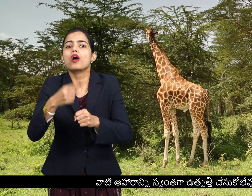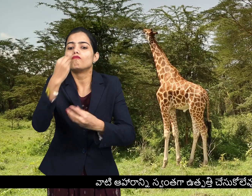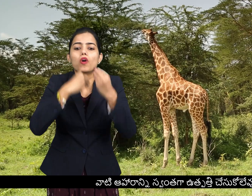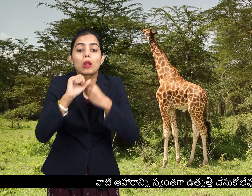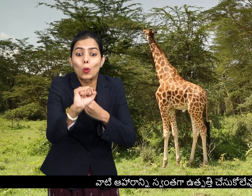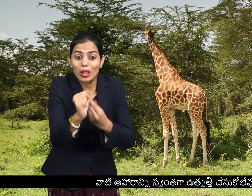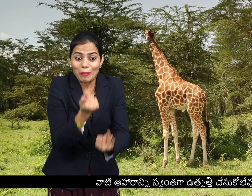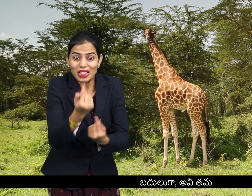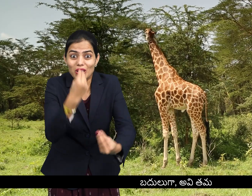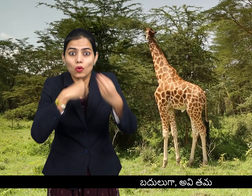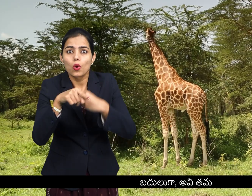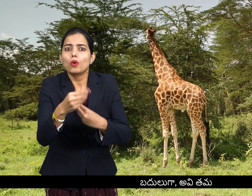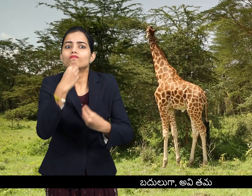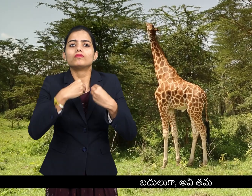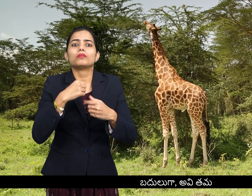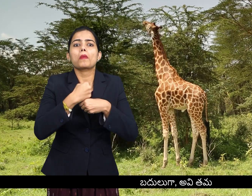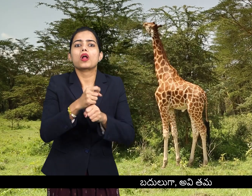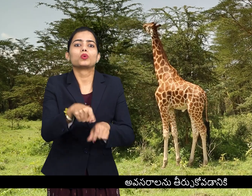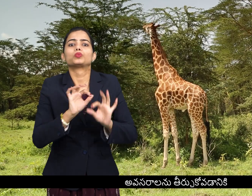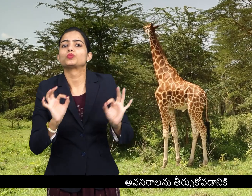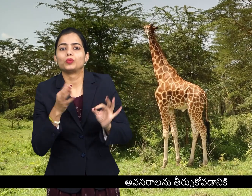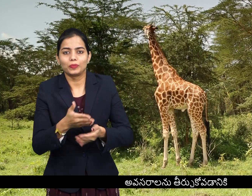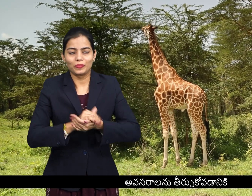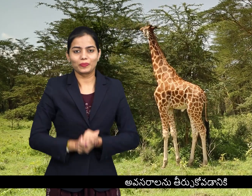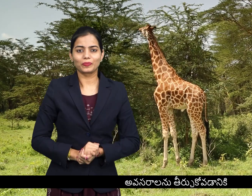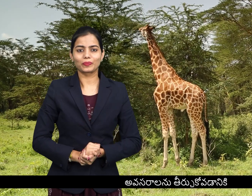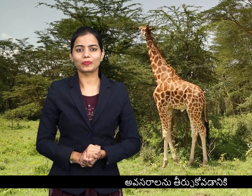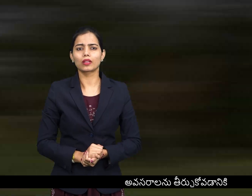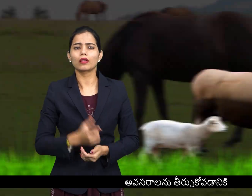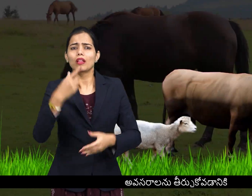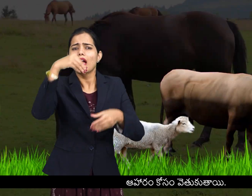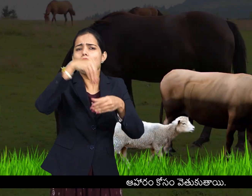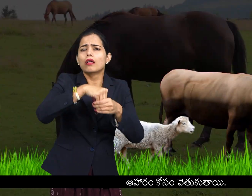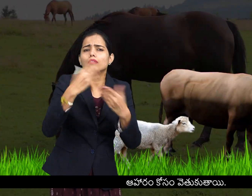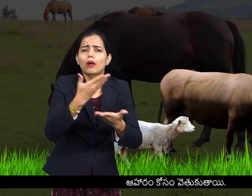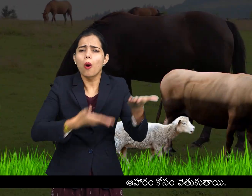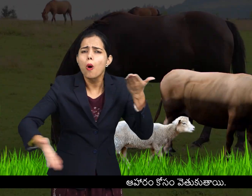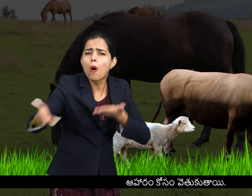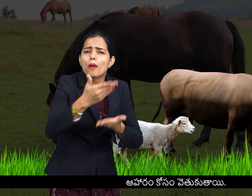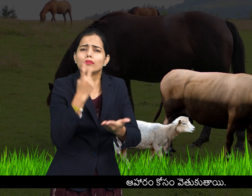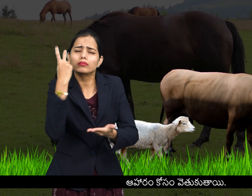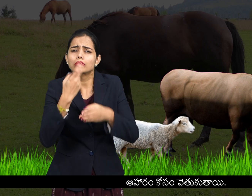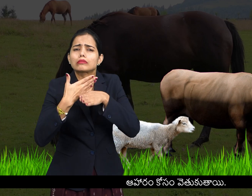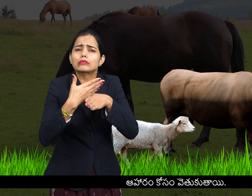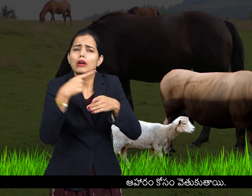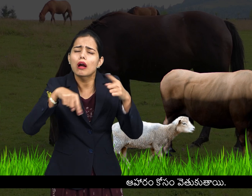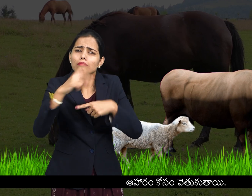ఉత్పత్తి చేసుకోలేవు. బదులుగా అవి తమ అవసరాలను తీర్చుకోవడానికి ఆహారం కోసం